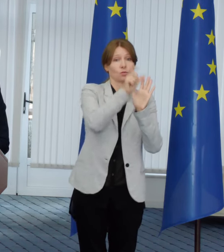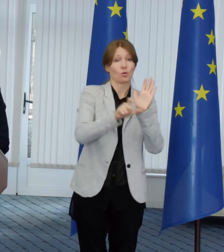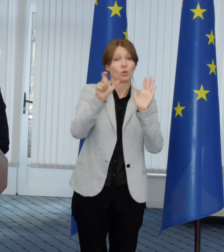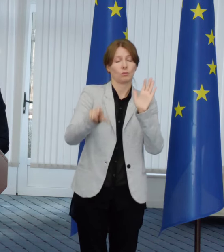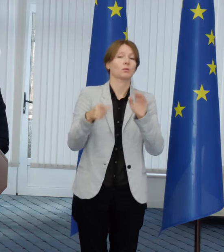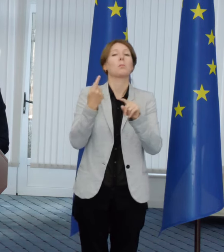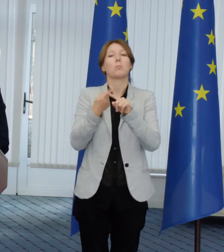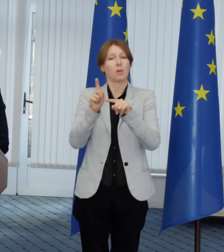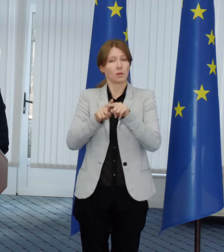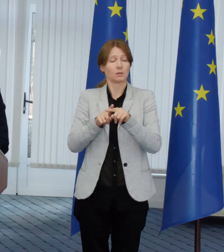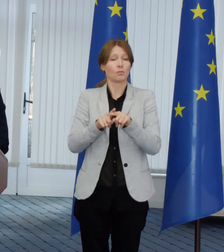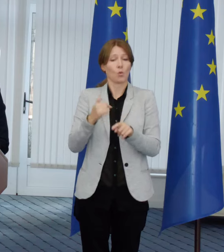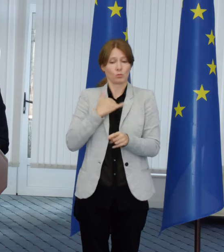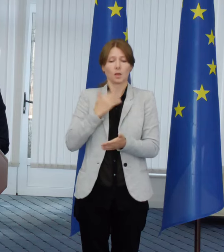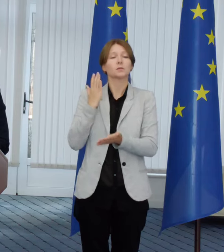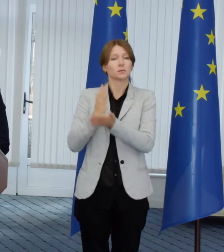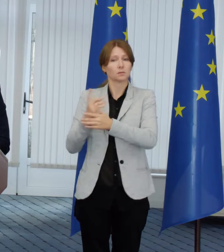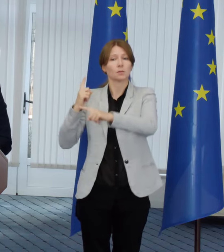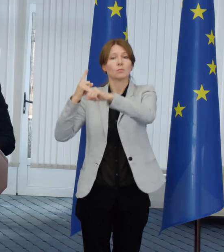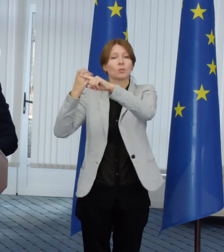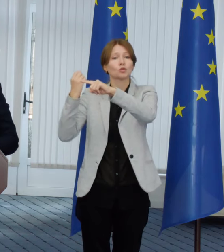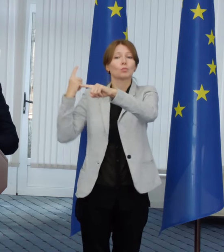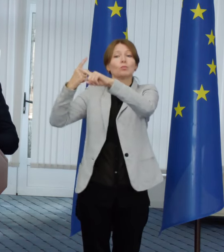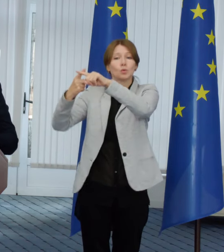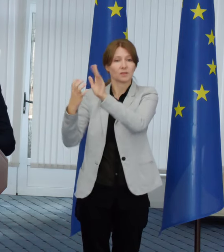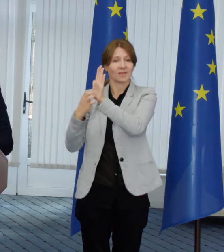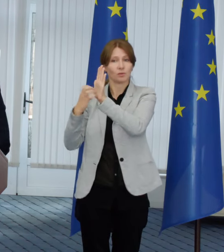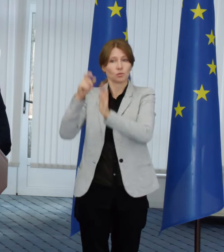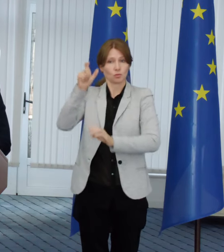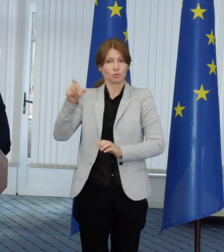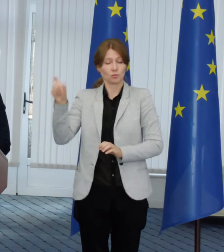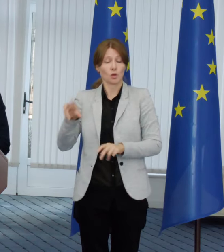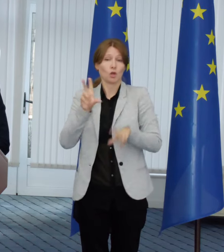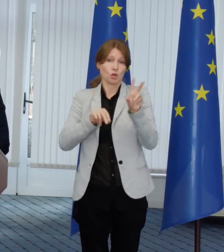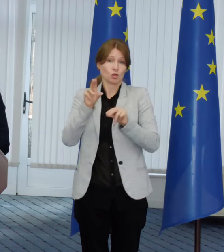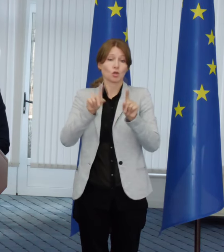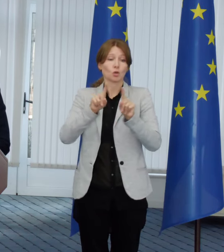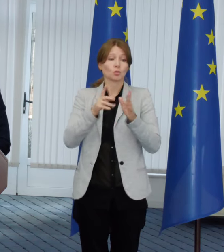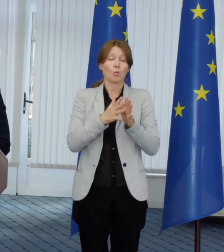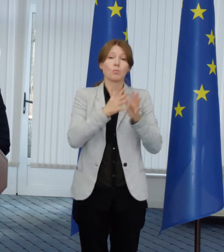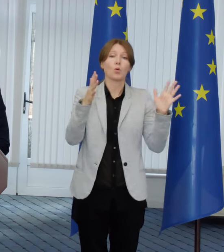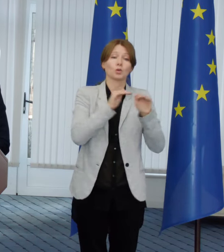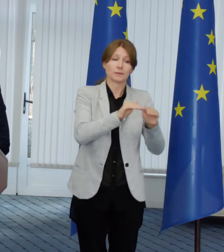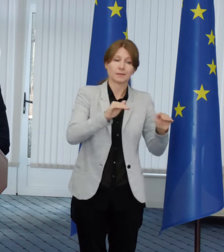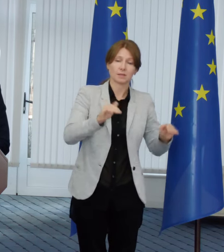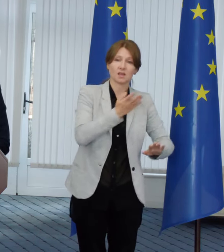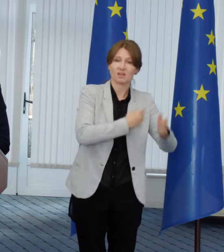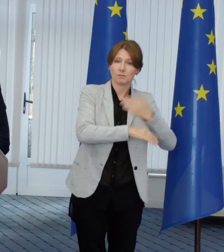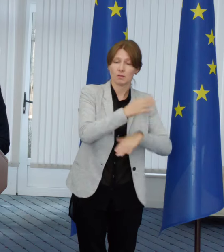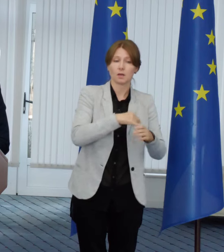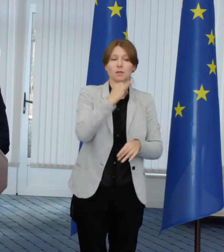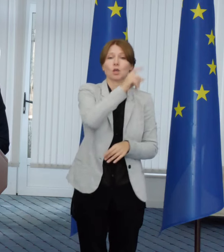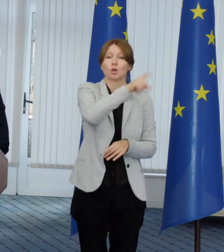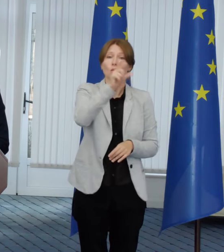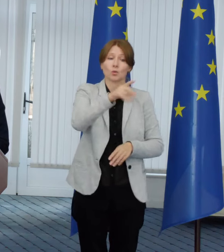avem cu 900 de asistenți personali mai mult. Asta înseamnă că mai multe persoane, mai mulți copii, în special cu dizabilități severe,